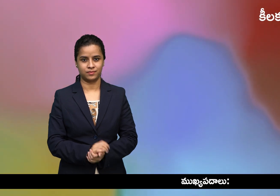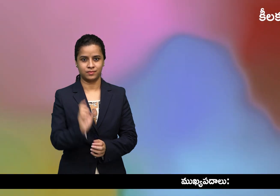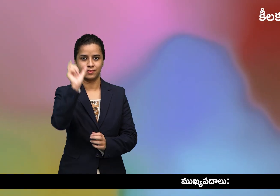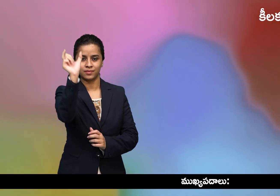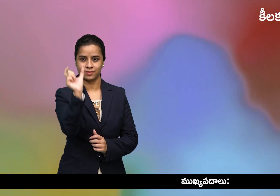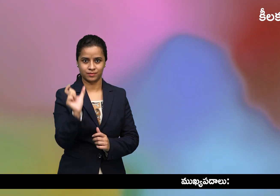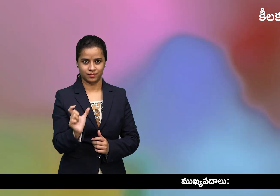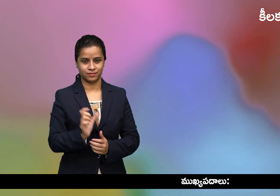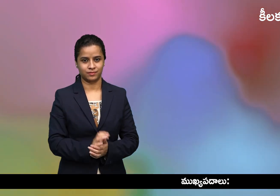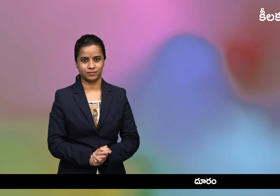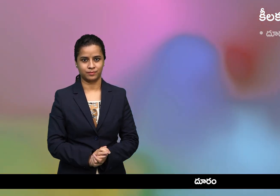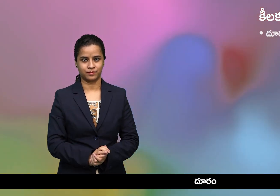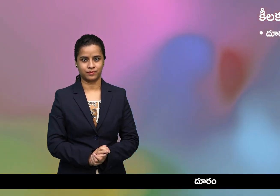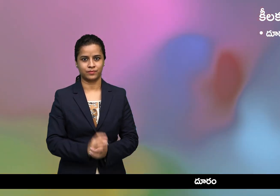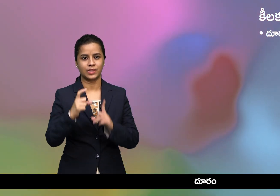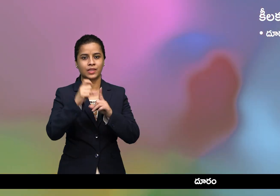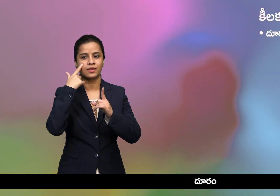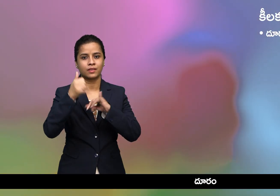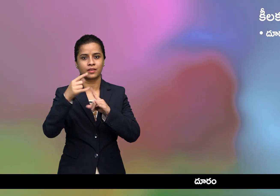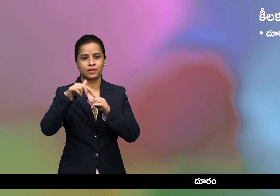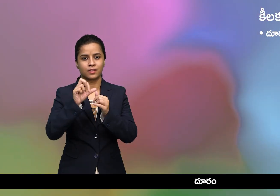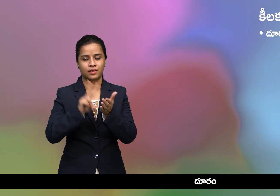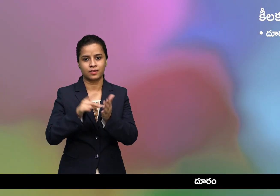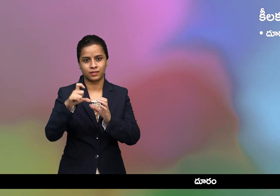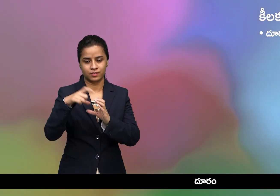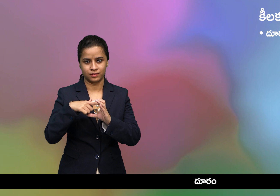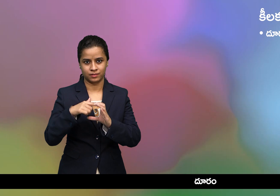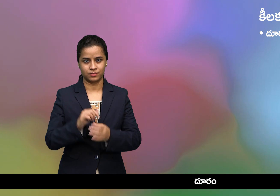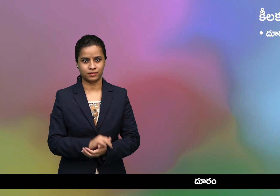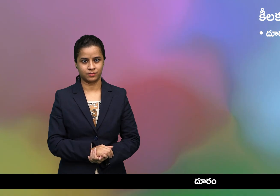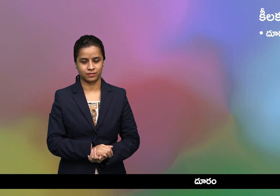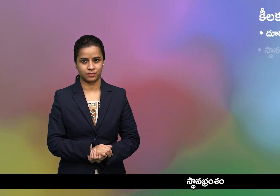ముఖ్య పదాలు: దూరం,